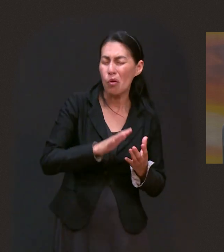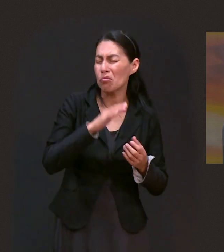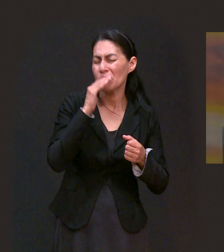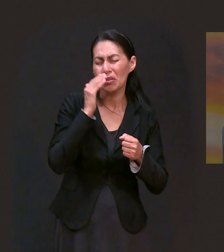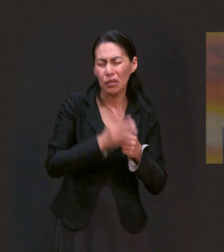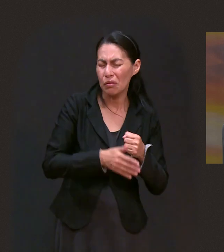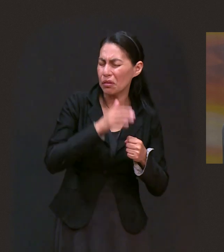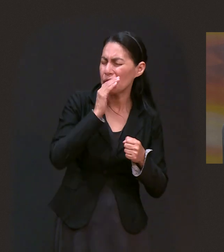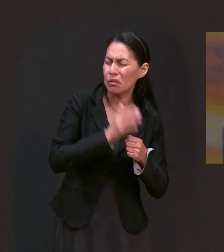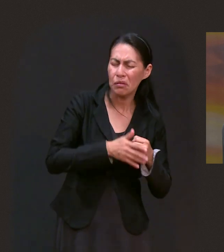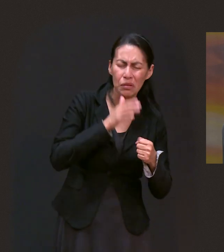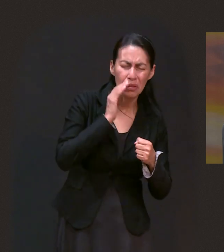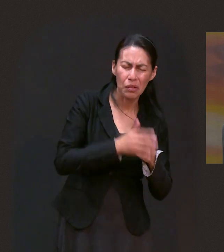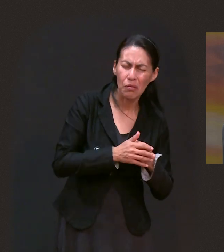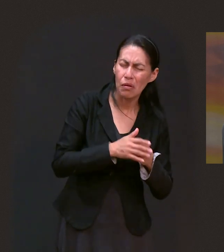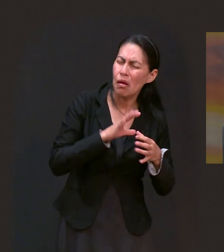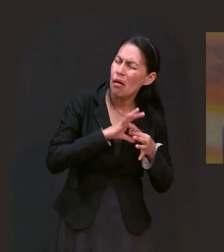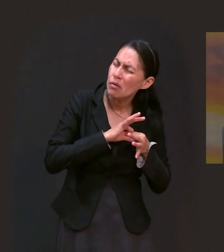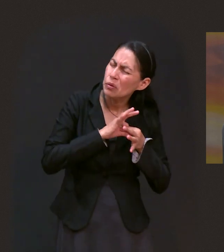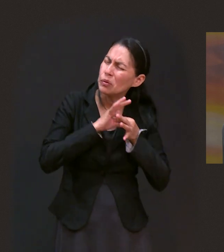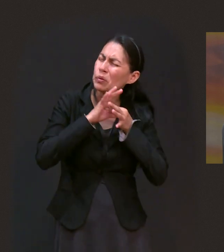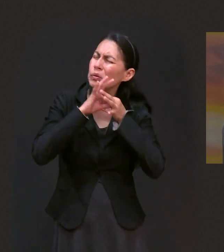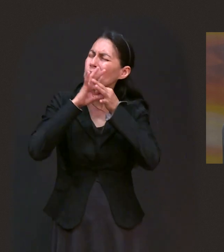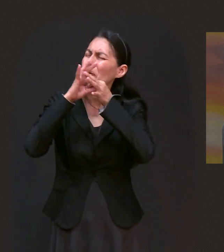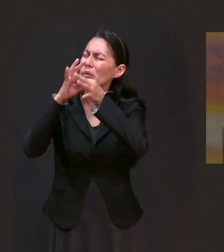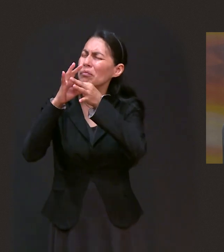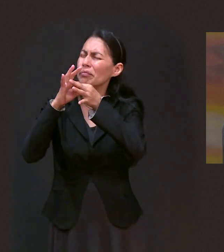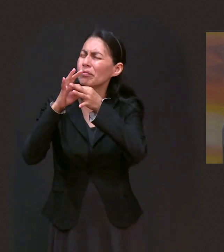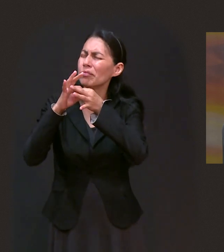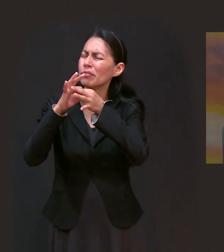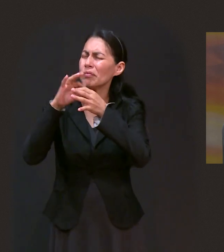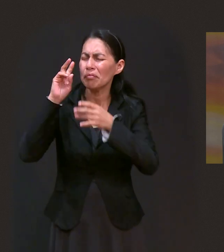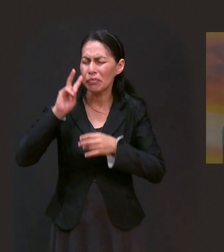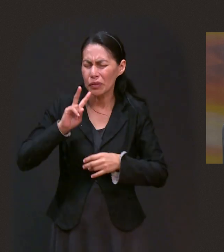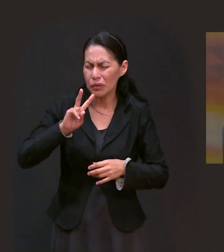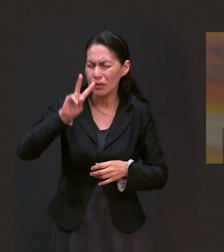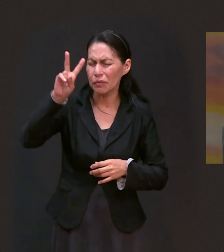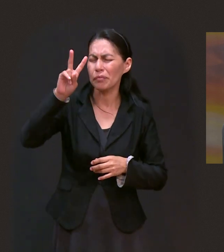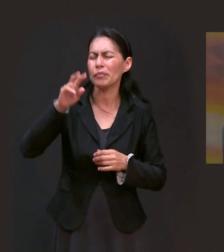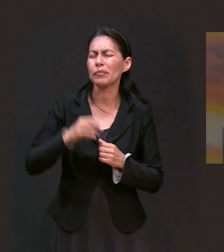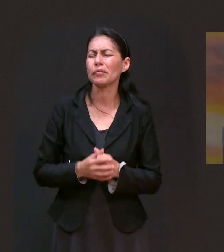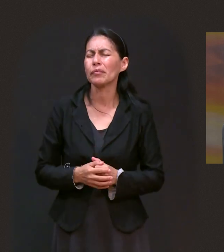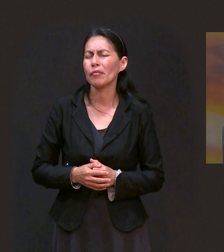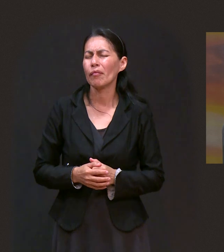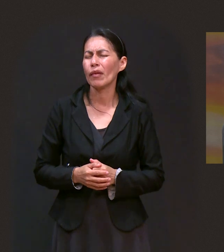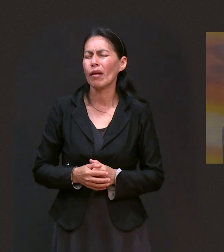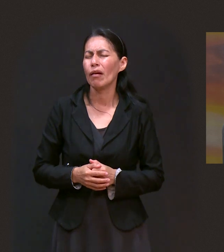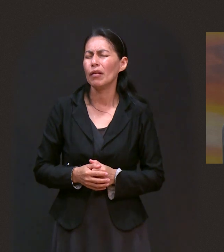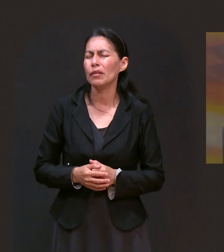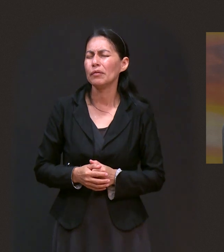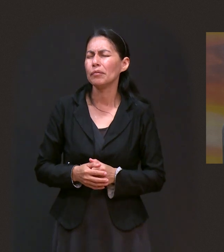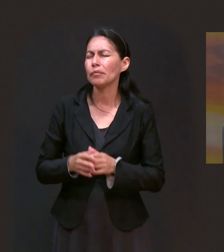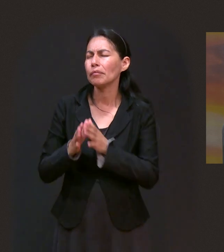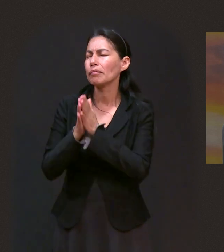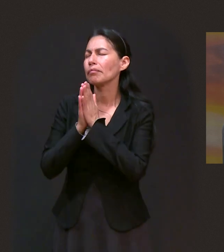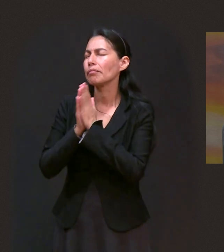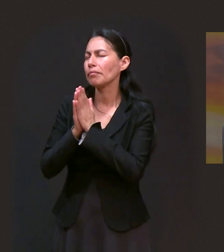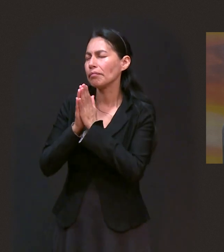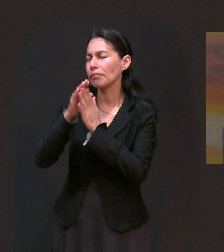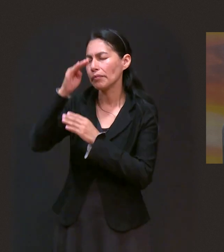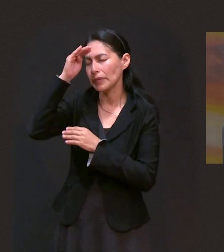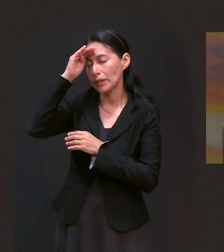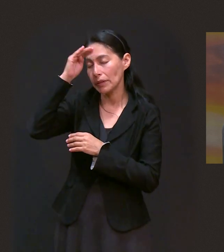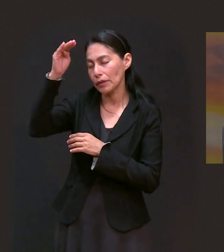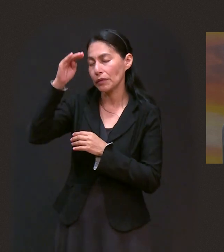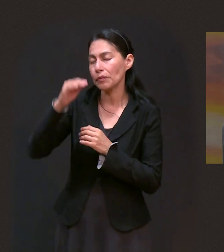es pasajero pero contigo las cosas permanecen y sabemos que el final es la victoria te